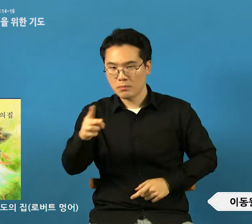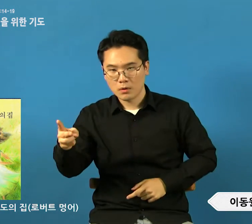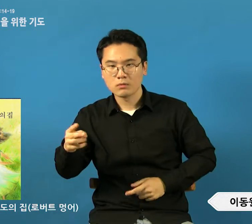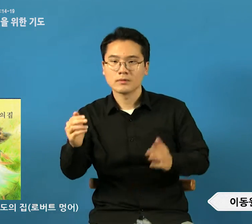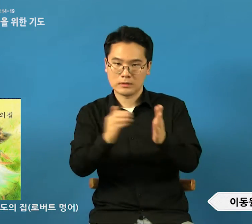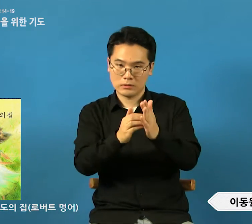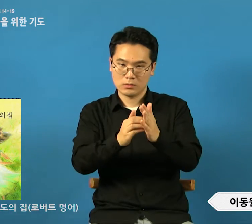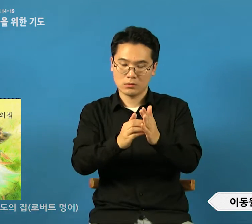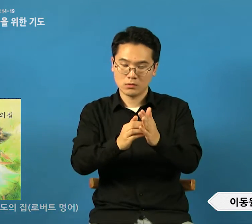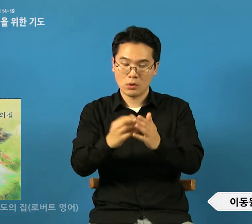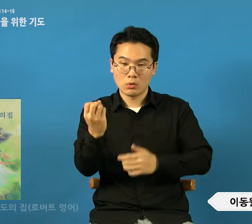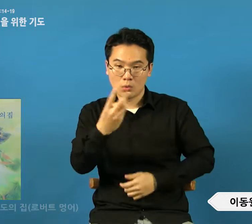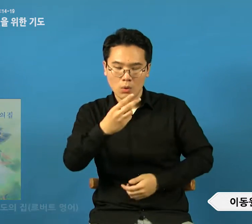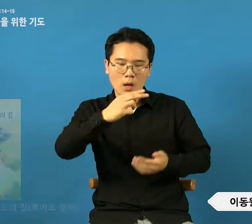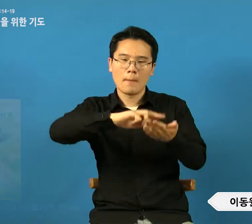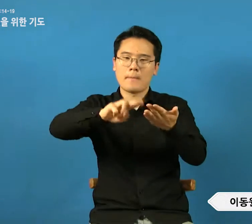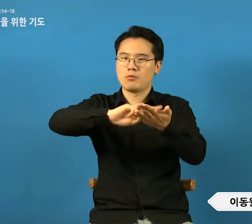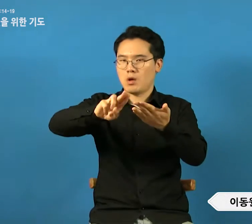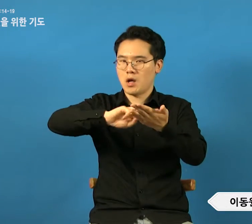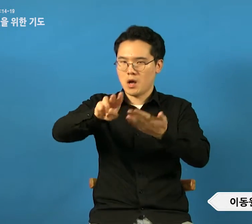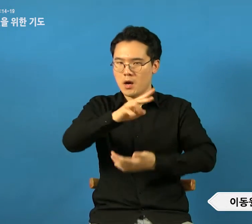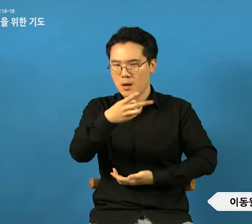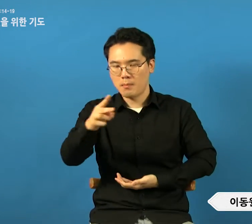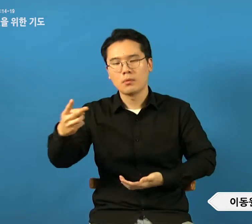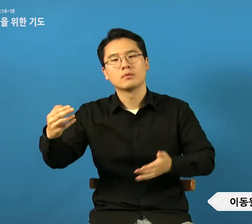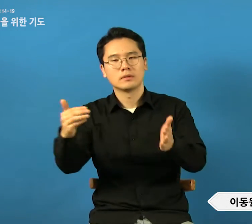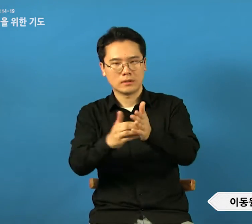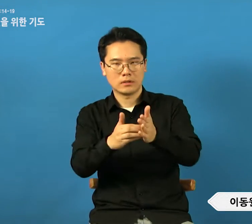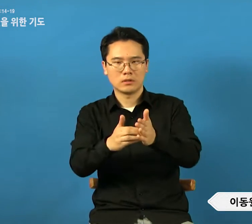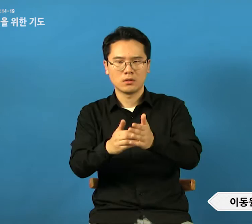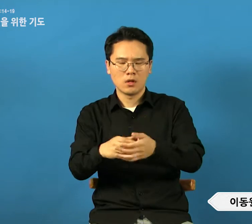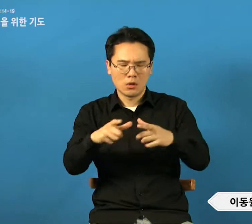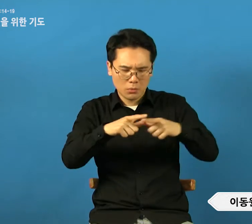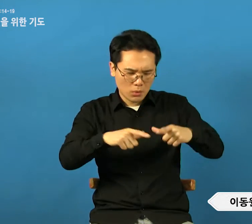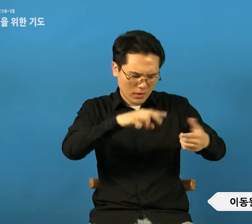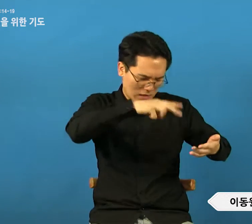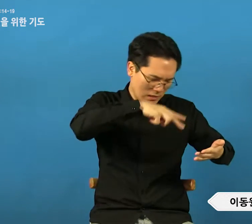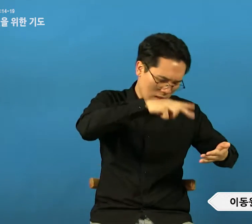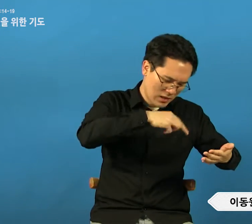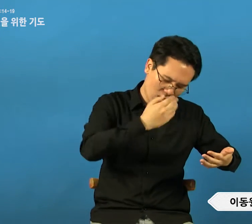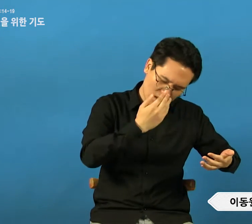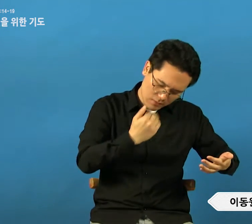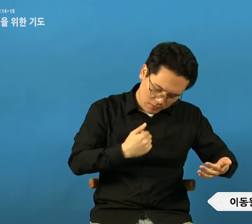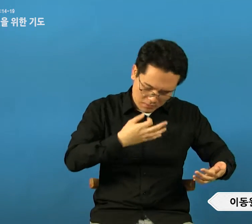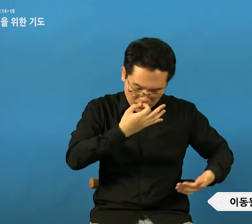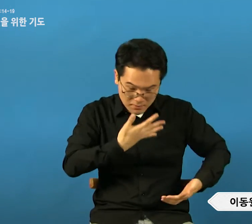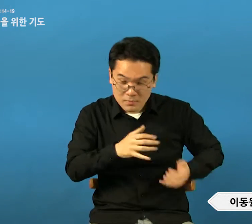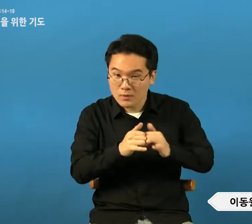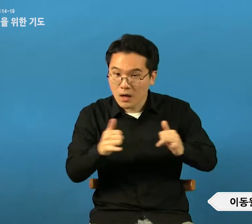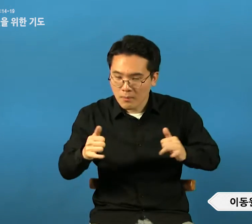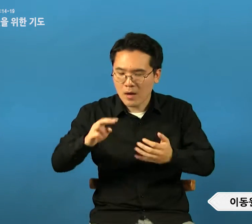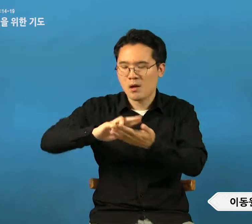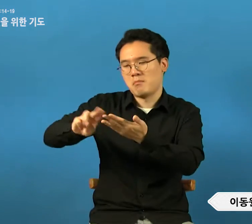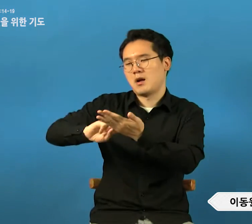번역이 됐습니다. 만화. 그러니까 보통 책이 읽기 힘든 사람은 만화 읽으세요. 만화. 내 마음 그리스도의